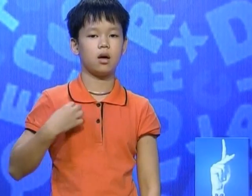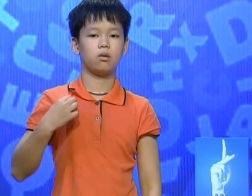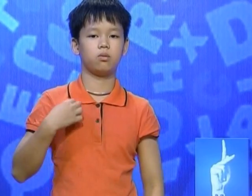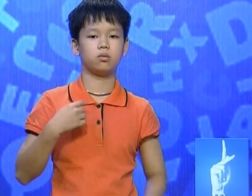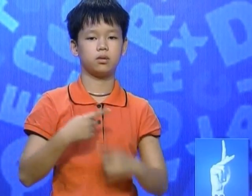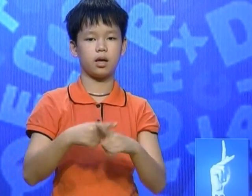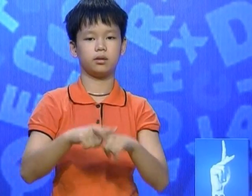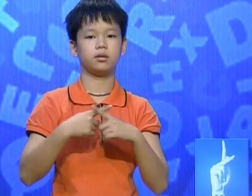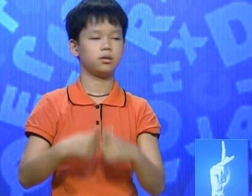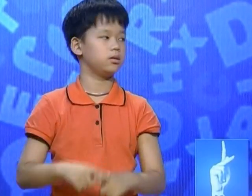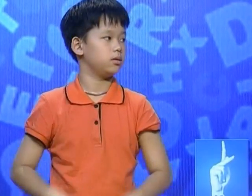Bạn nhớ được ký hiệu áo len nữa đấy.